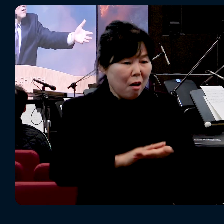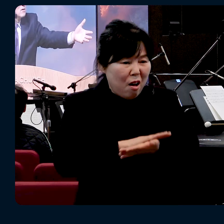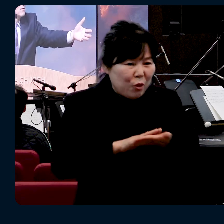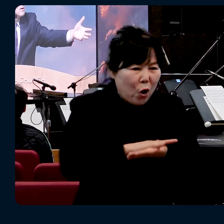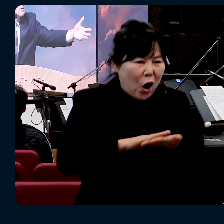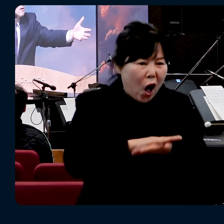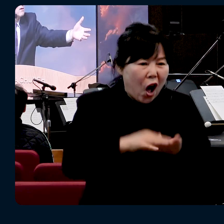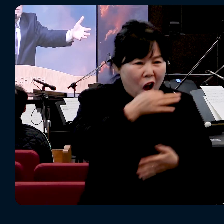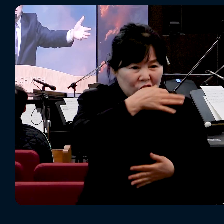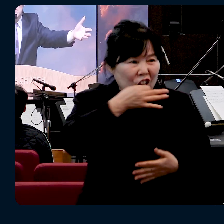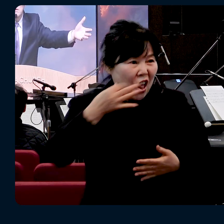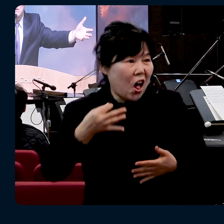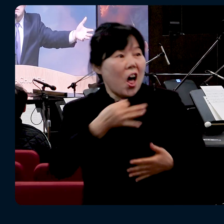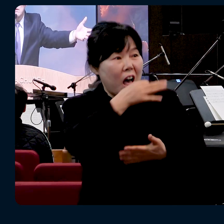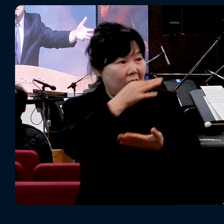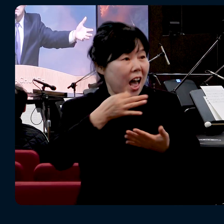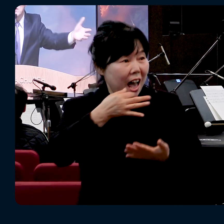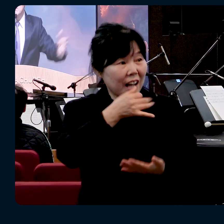놀기라도 해봤죠.